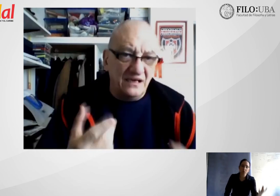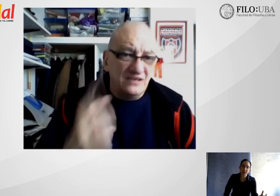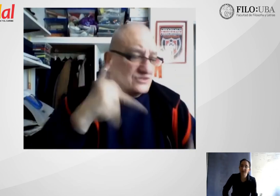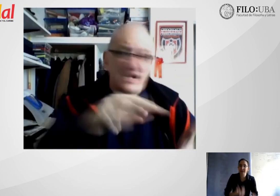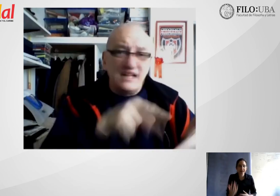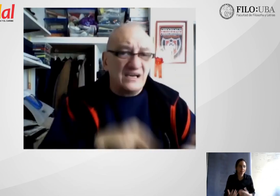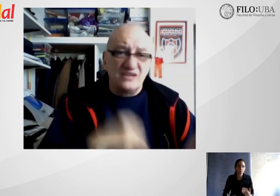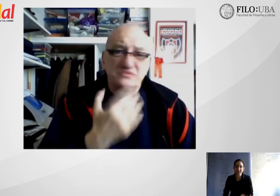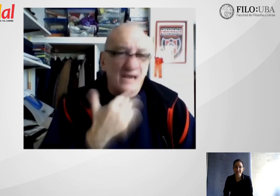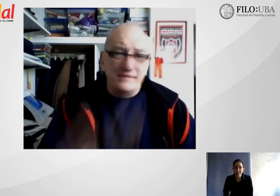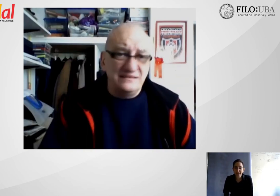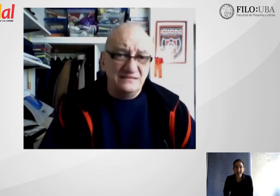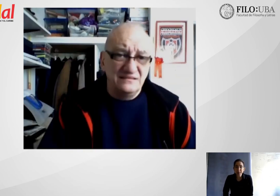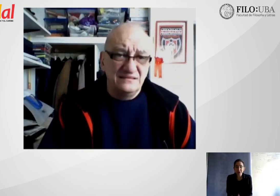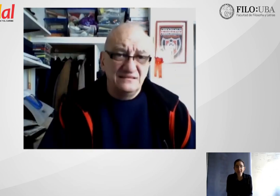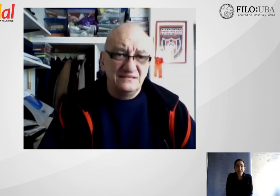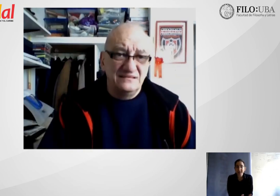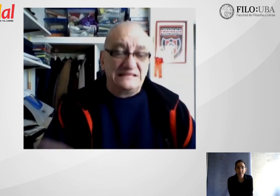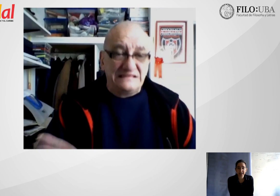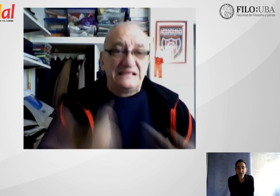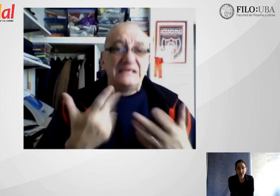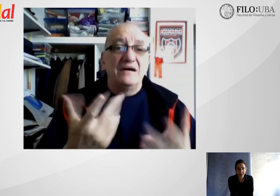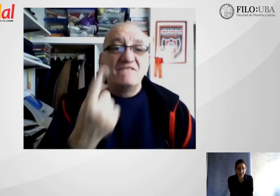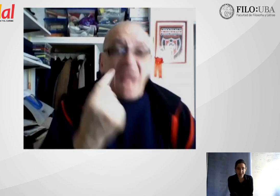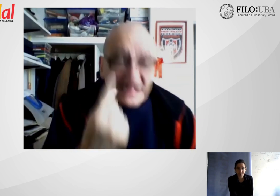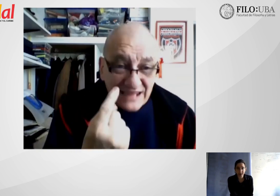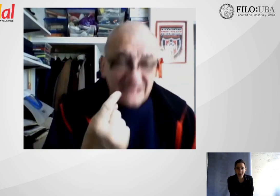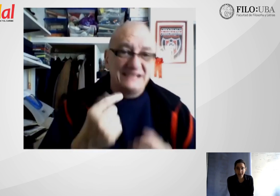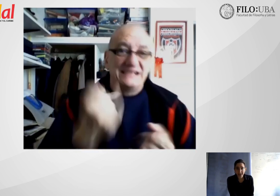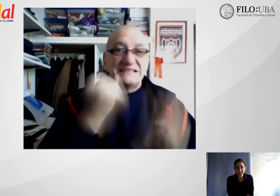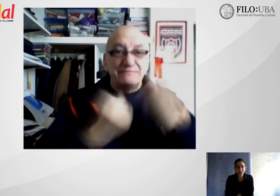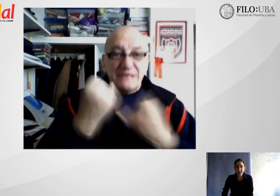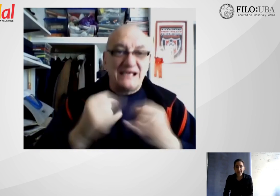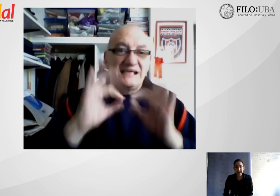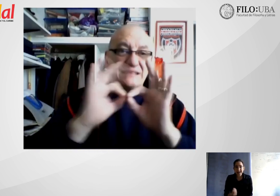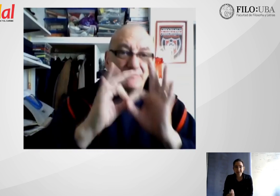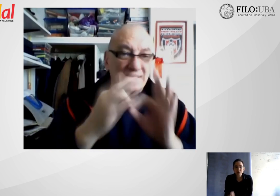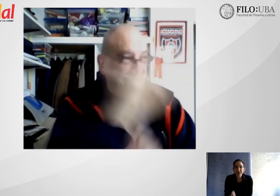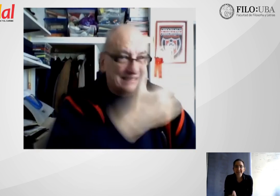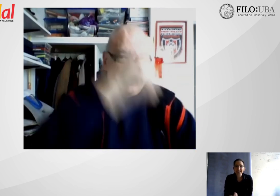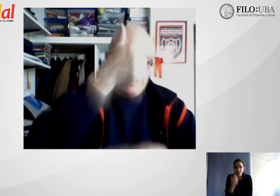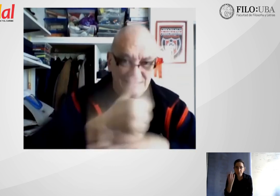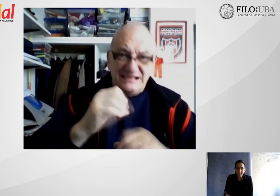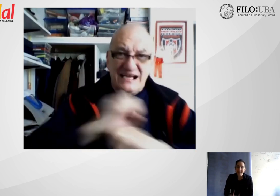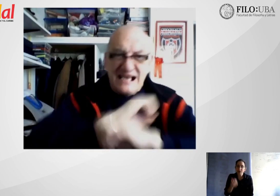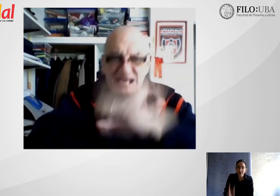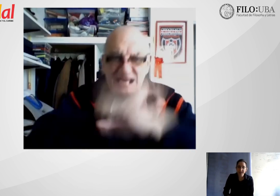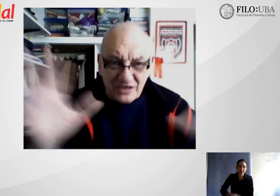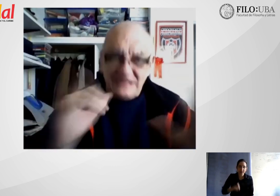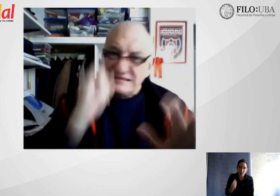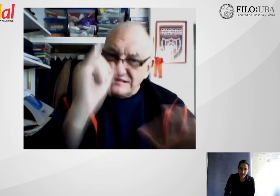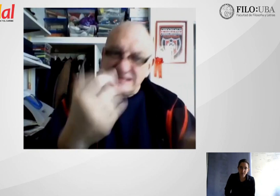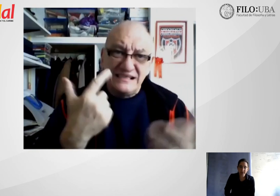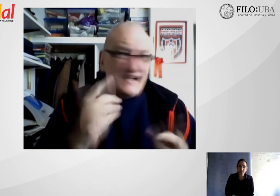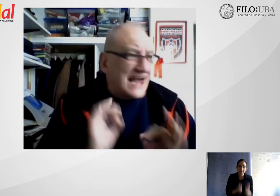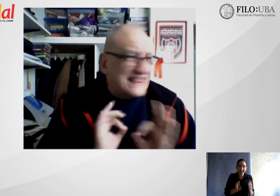o cuestiones generales de cómo hacer trámites, pero ni siquiera la aplicación es accesible. Entonces, nos falta que nos expliquen con